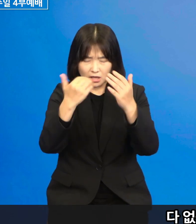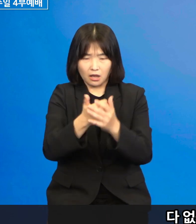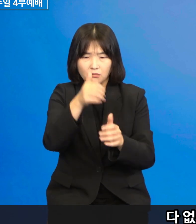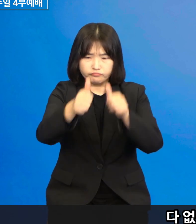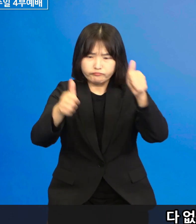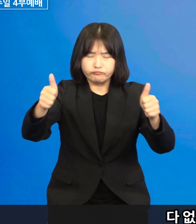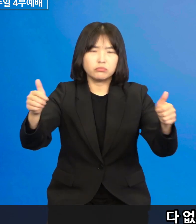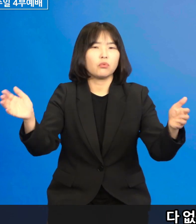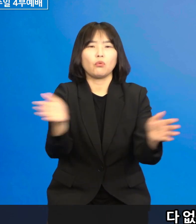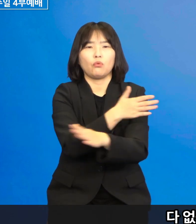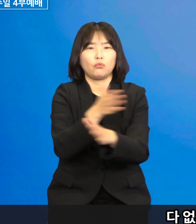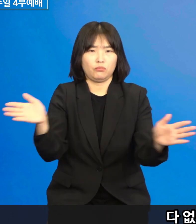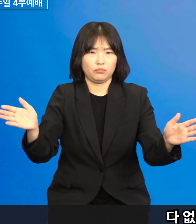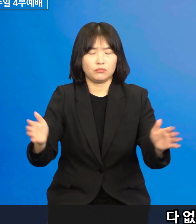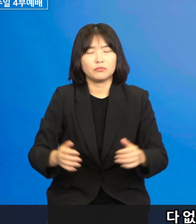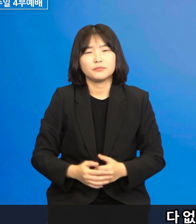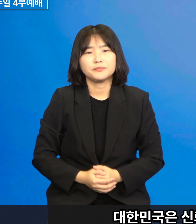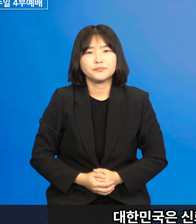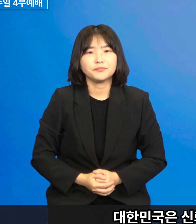지금